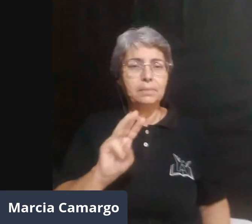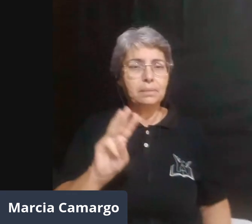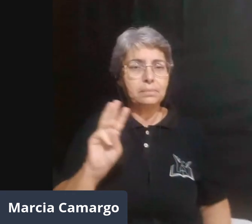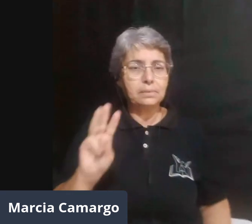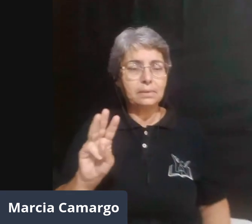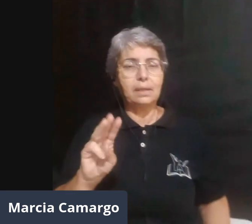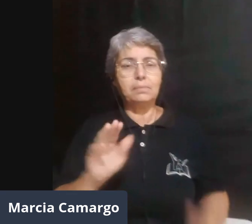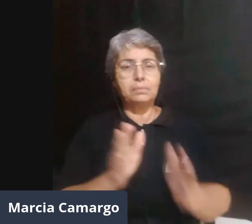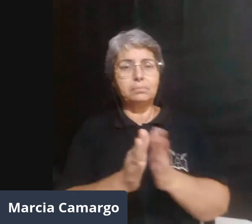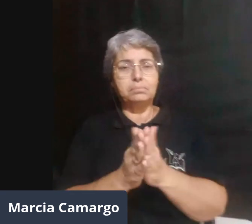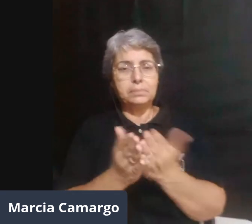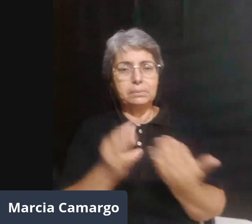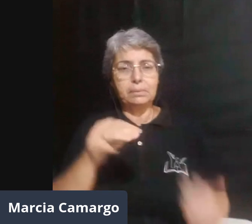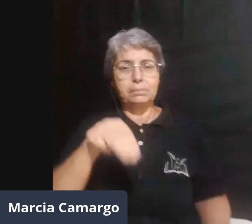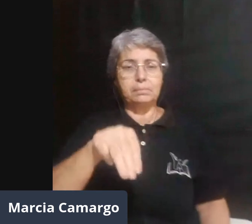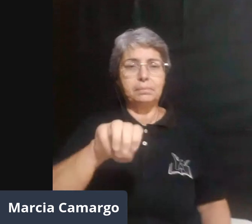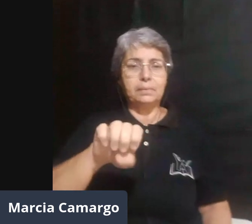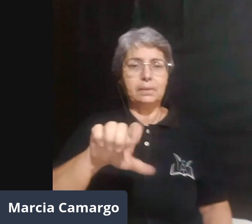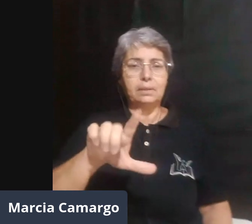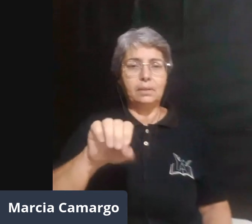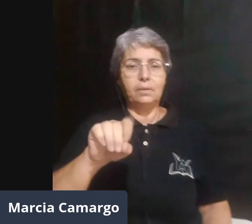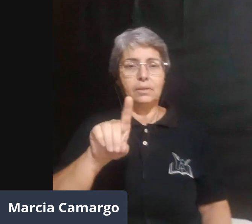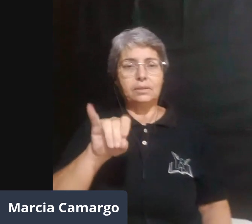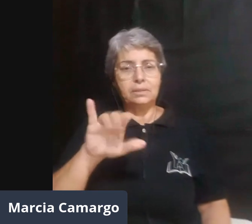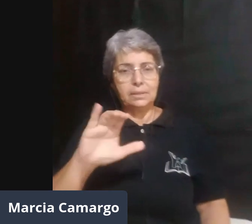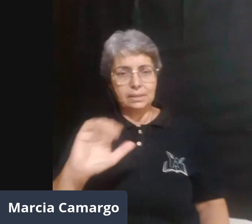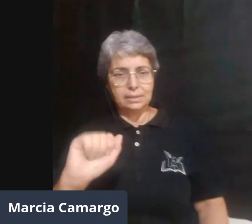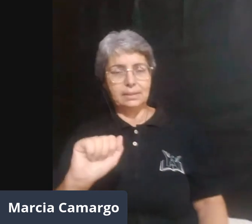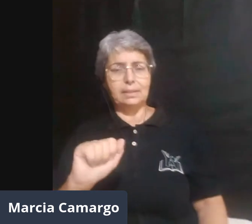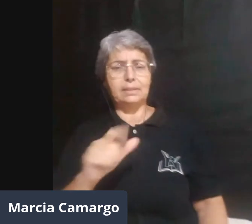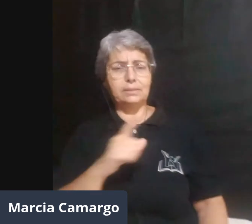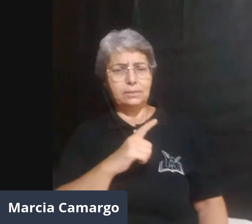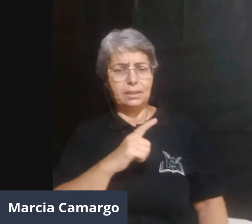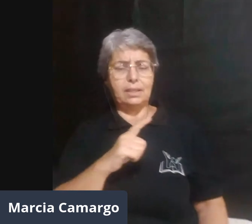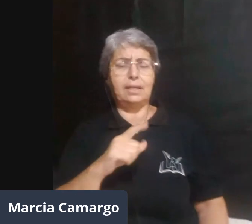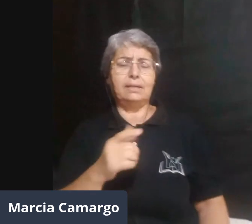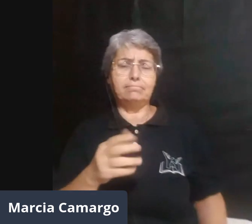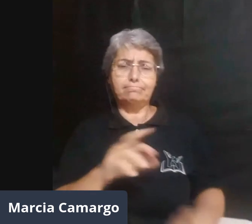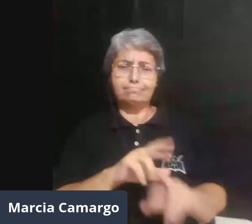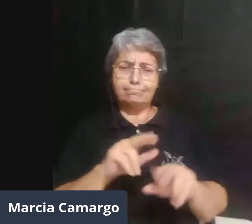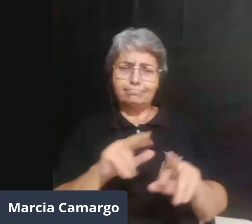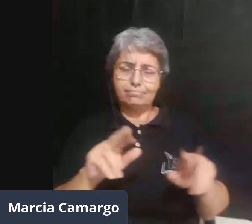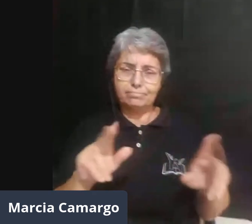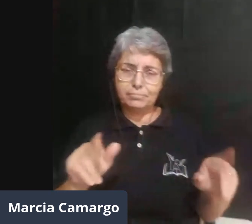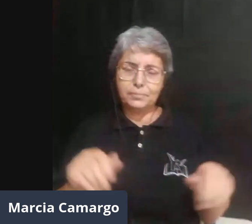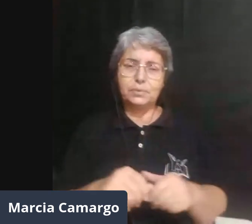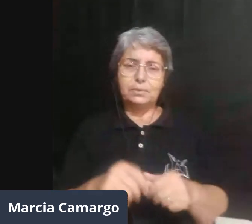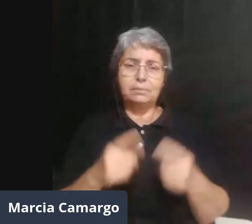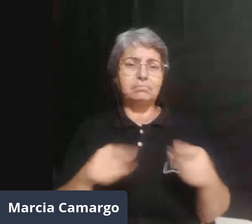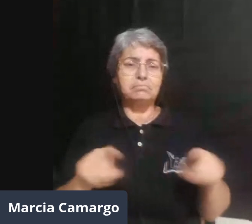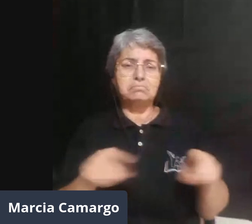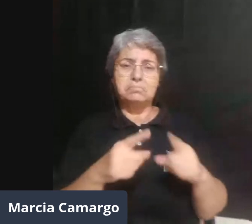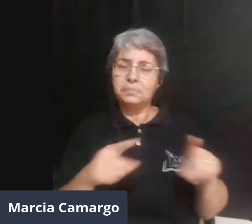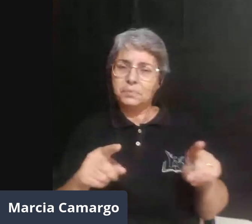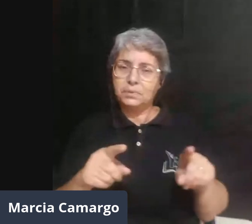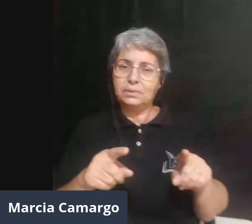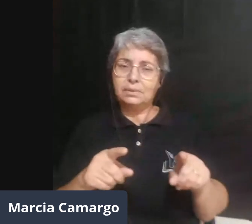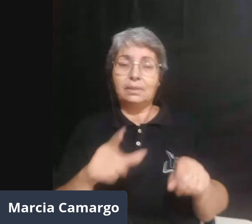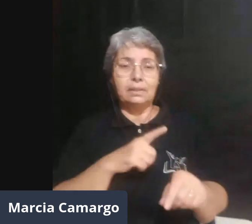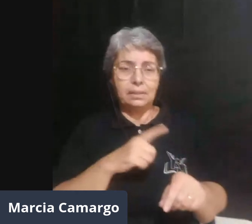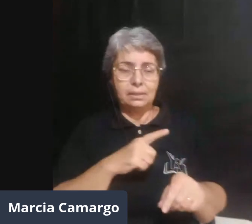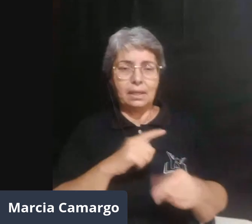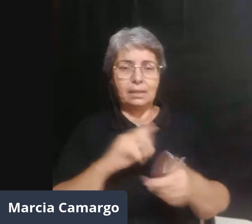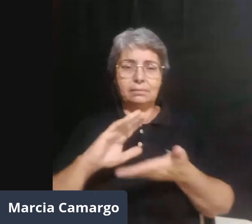www.bibliamelodica.com.br, que disponibiliza gratuitamente centenas de versos bíblicos musicados e porções do Espírito de Profecia,